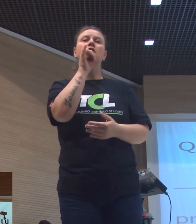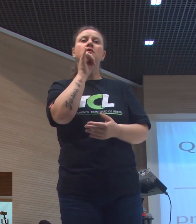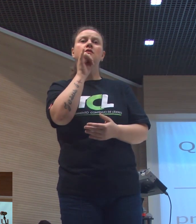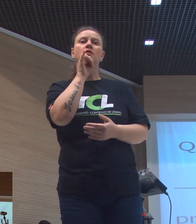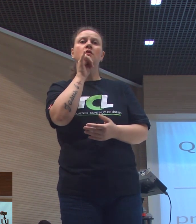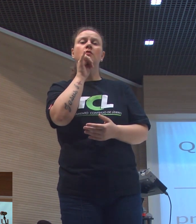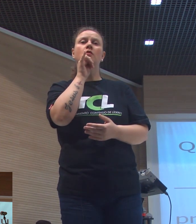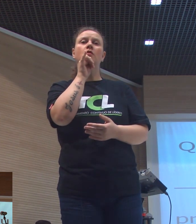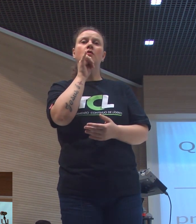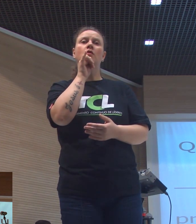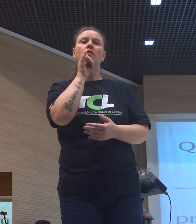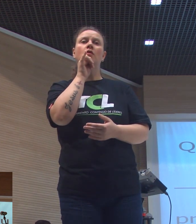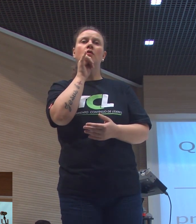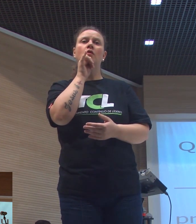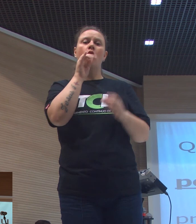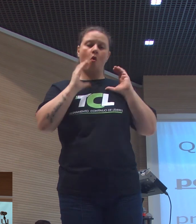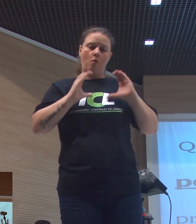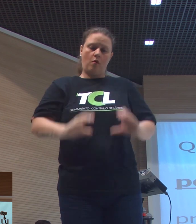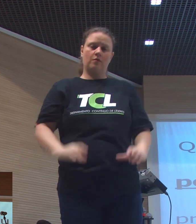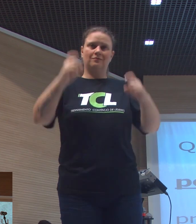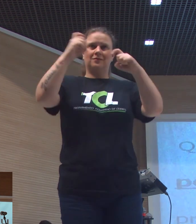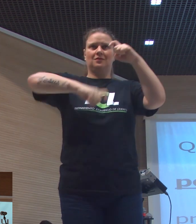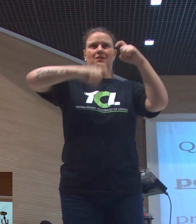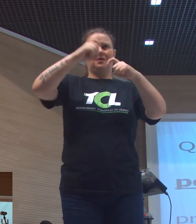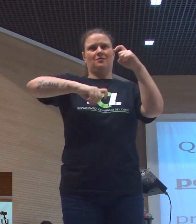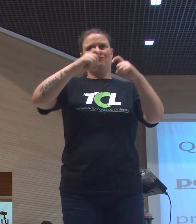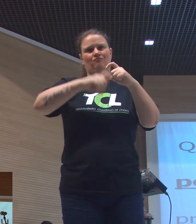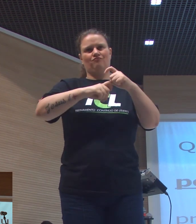comportamento sexual pervertido.